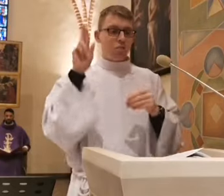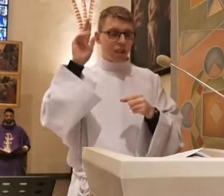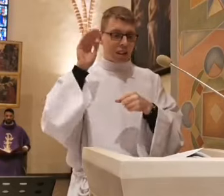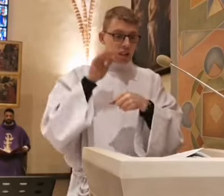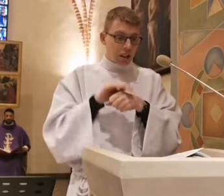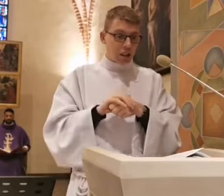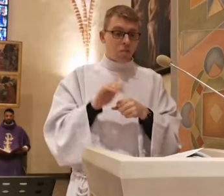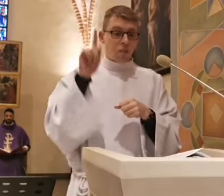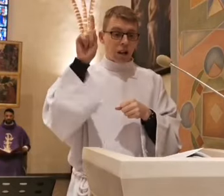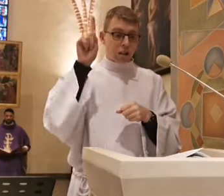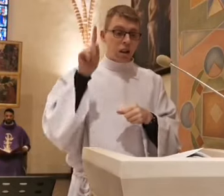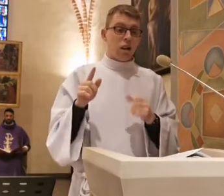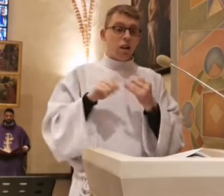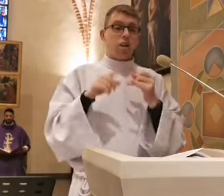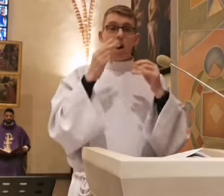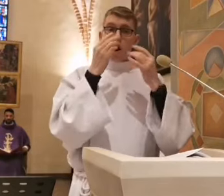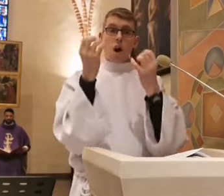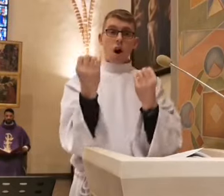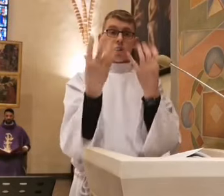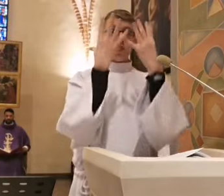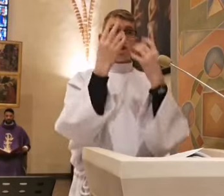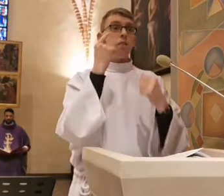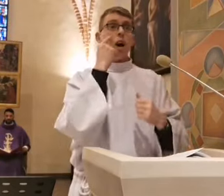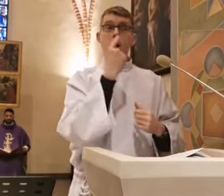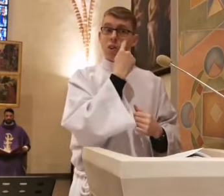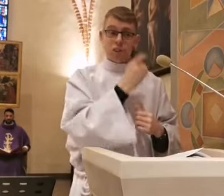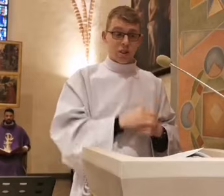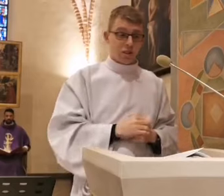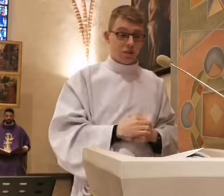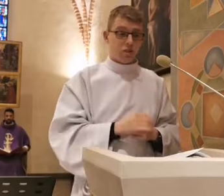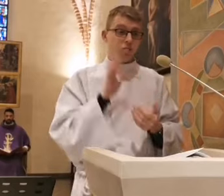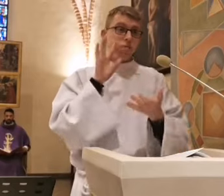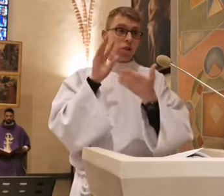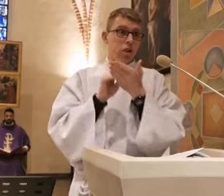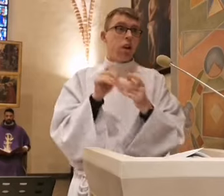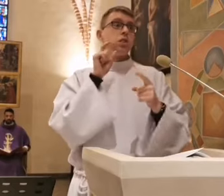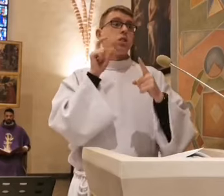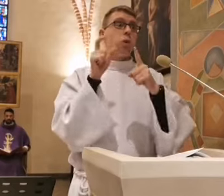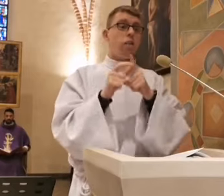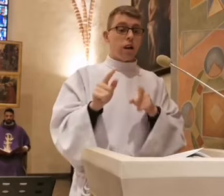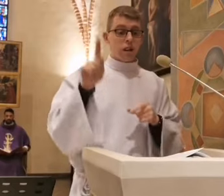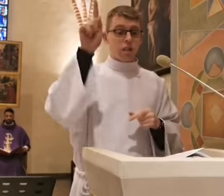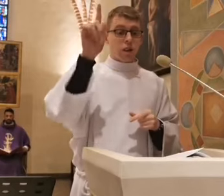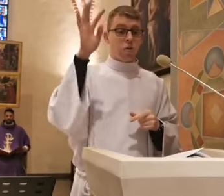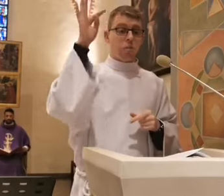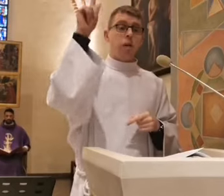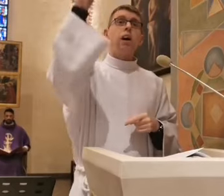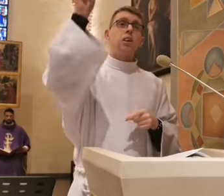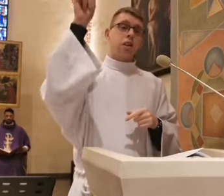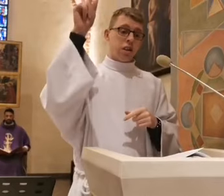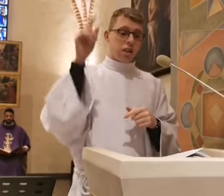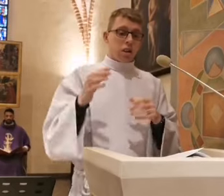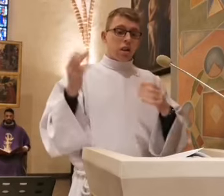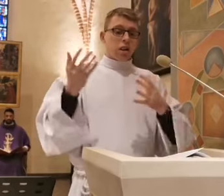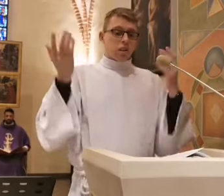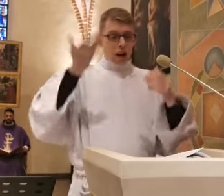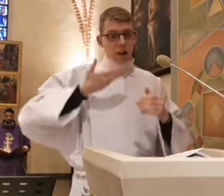Jaśnieje przykazanie Pana i olśniewa oczy. Słowa Twe,